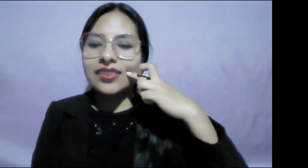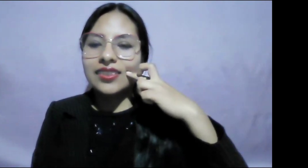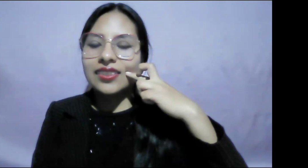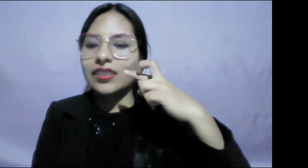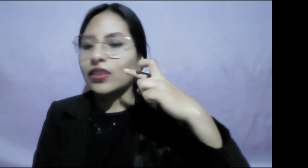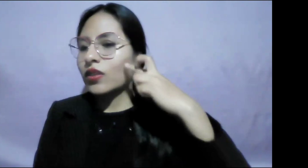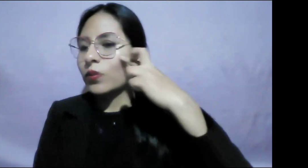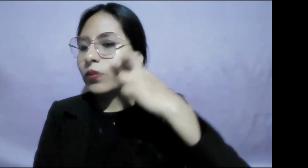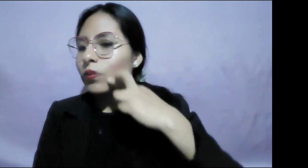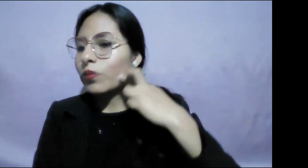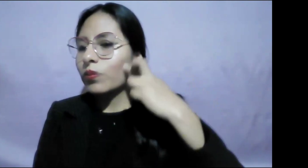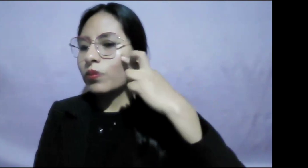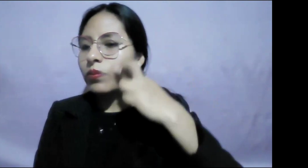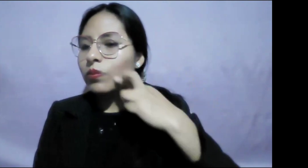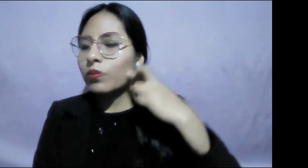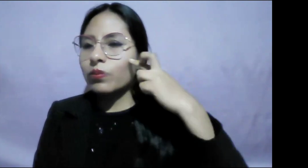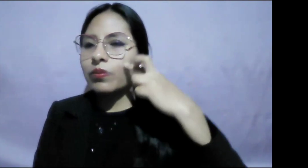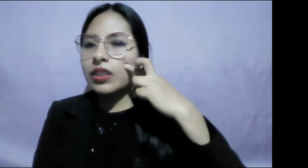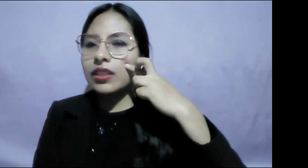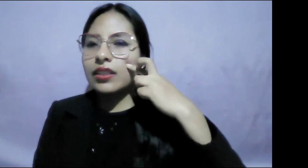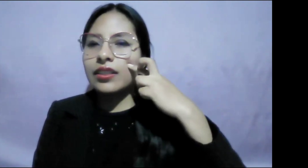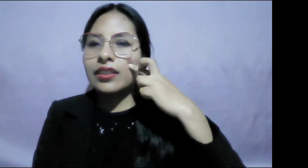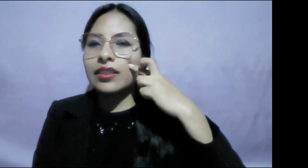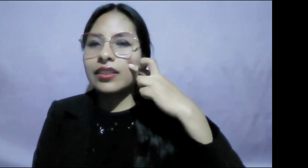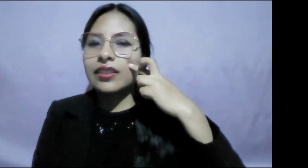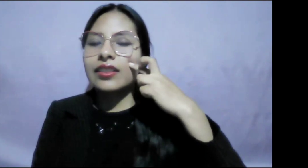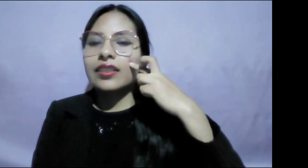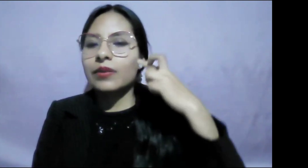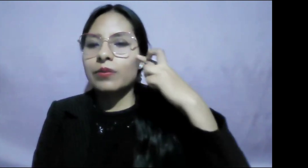Ajá Ahí está muy bien